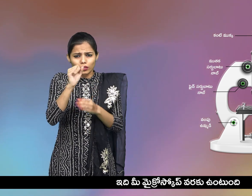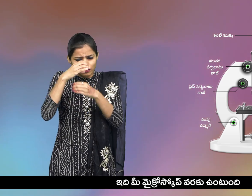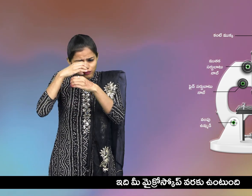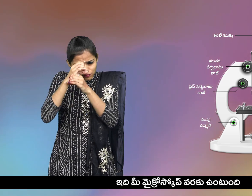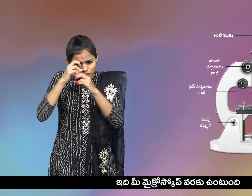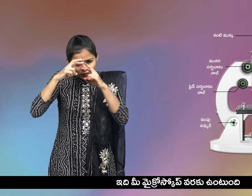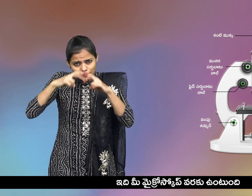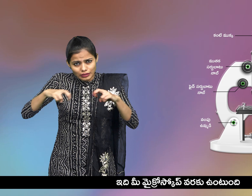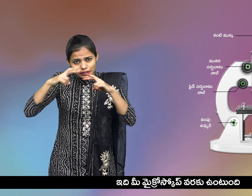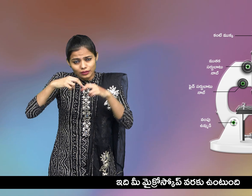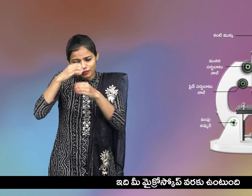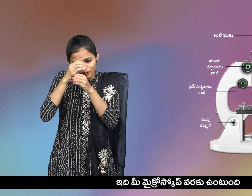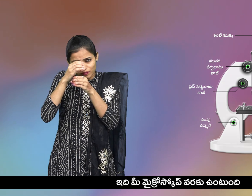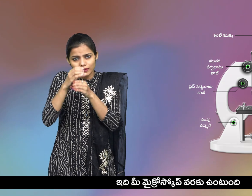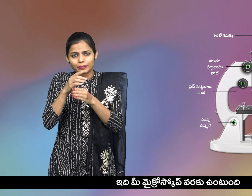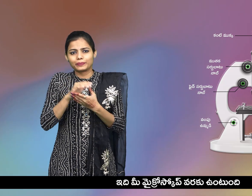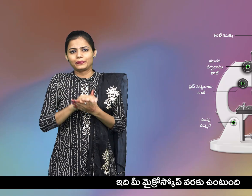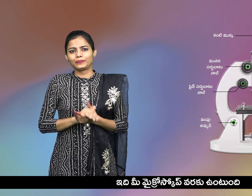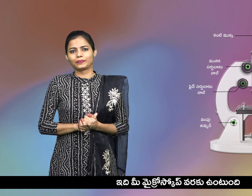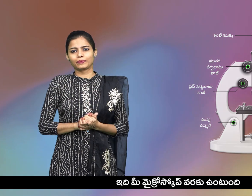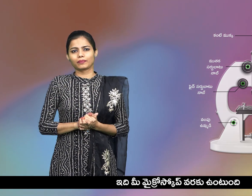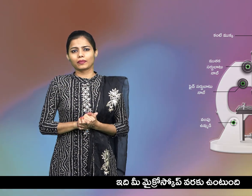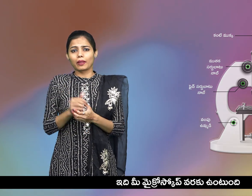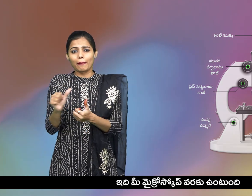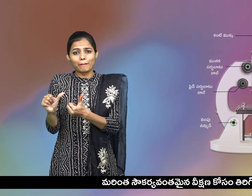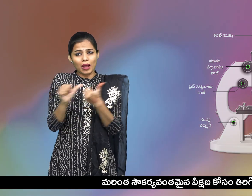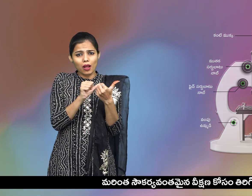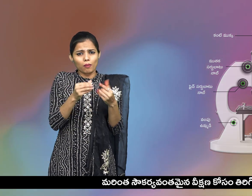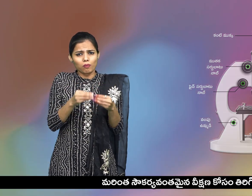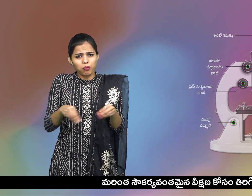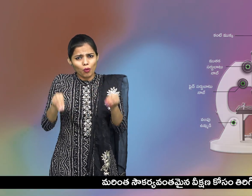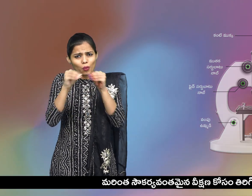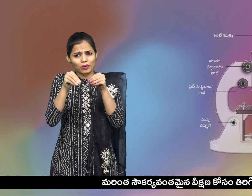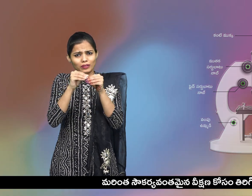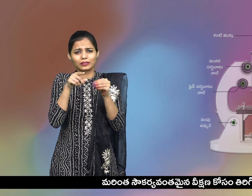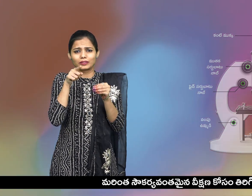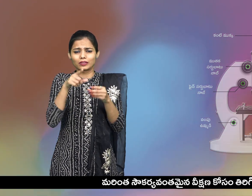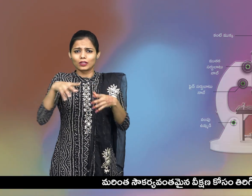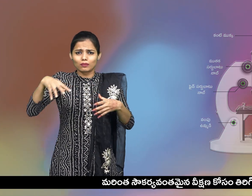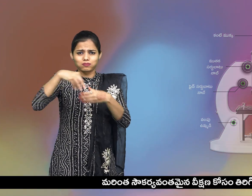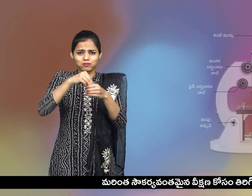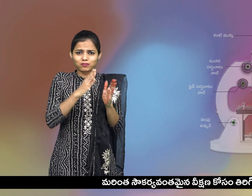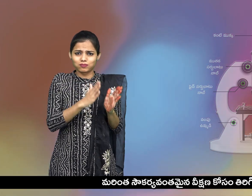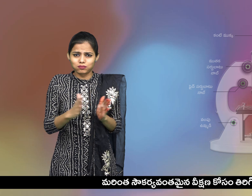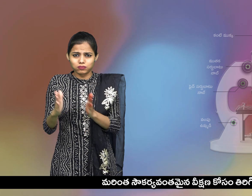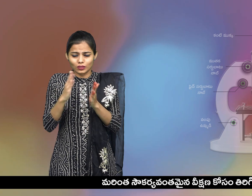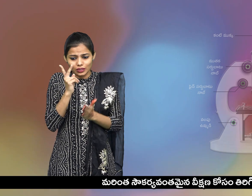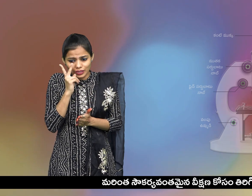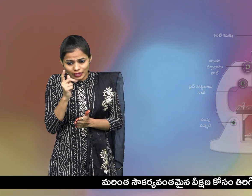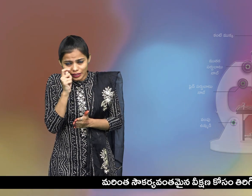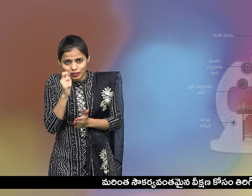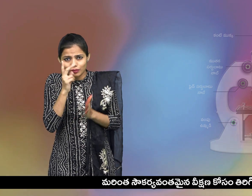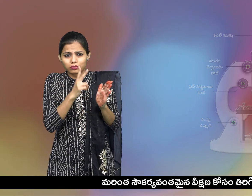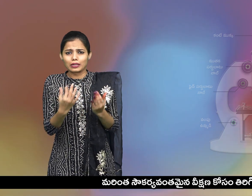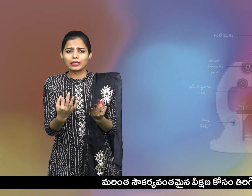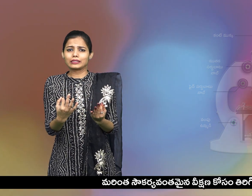ఇది మీ మైక్రోస్కోప్ వరకు ఉంటుంది. మరింత సౌకర్యవంతమైన వీక్షణ కోసం తిరిగి